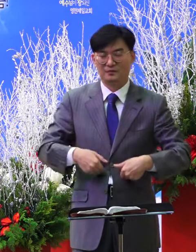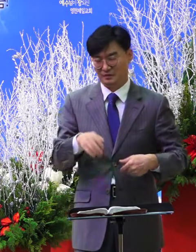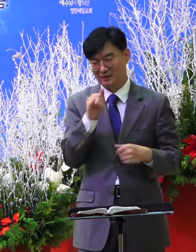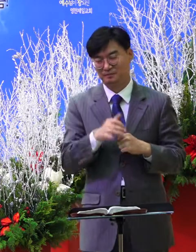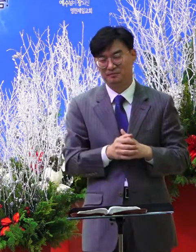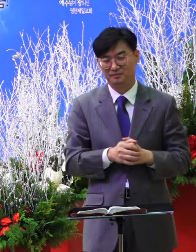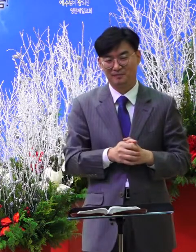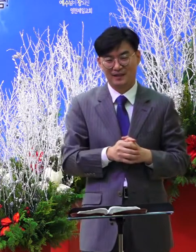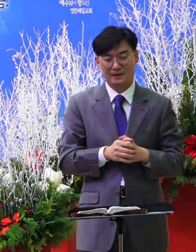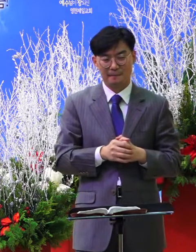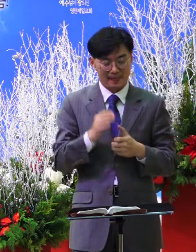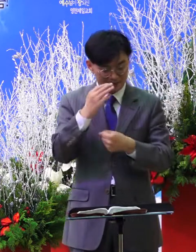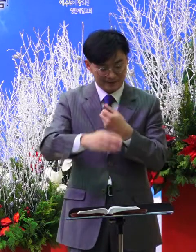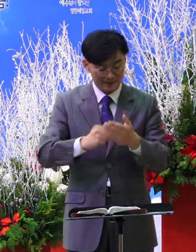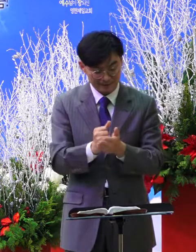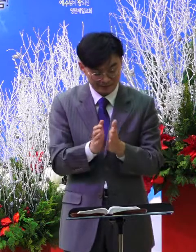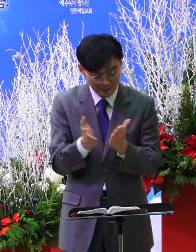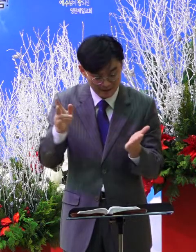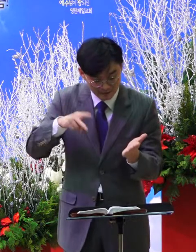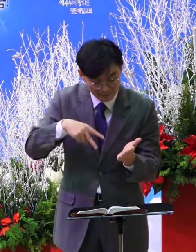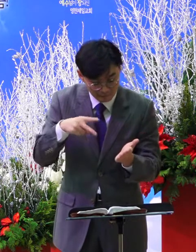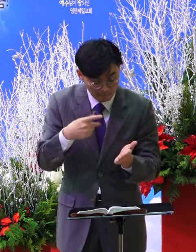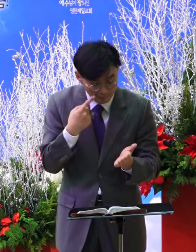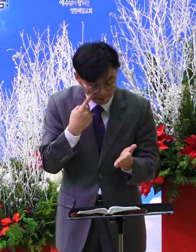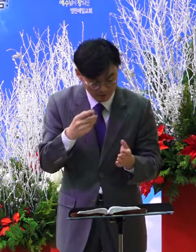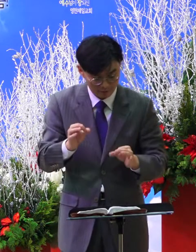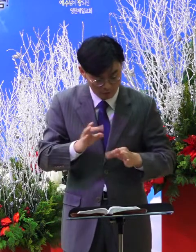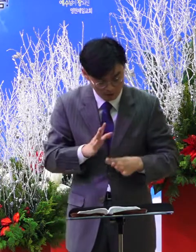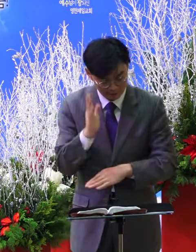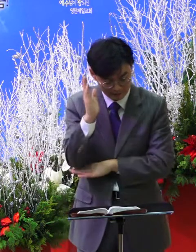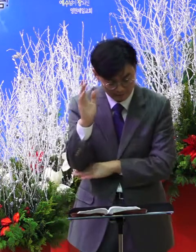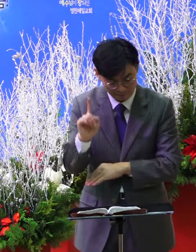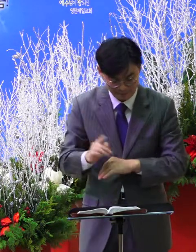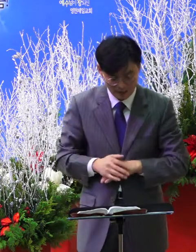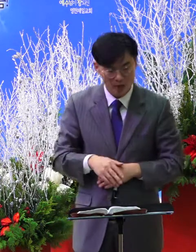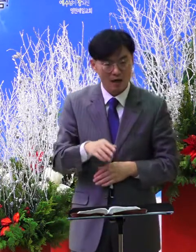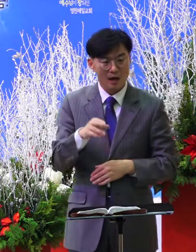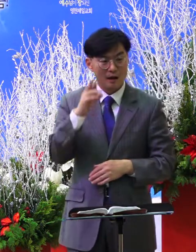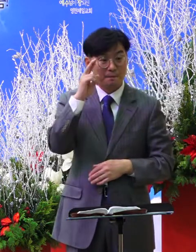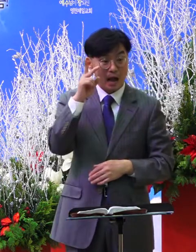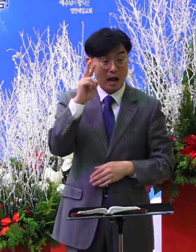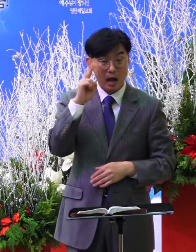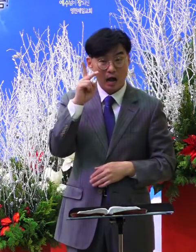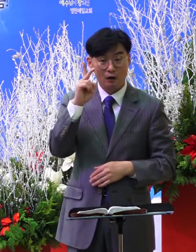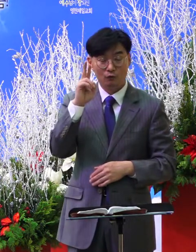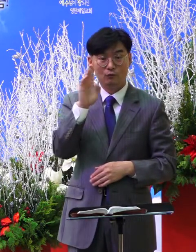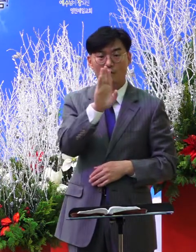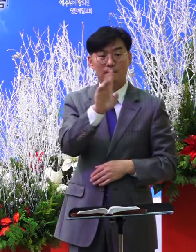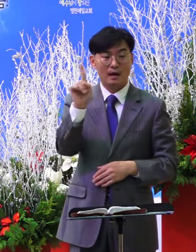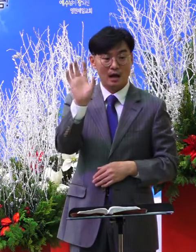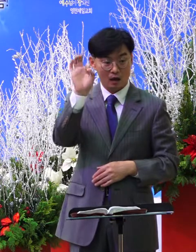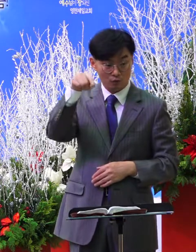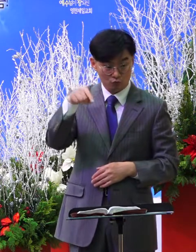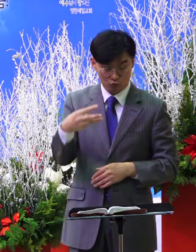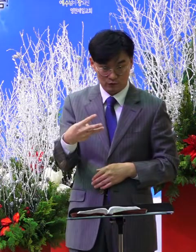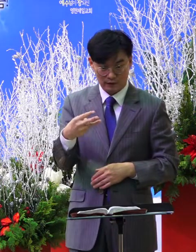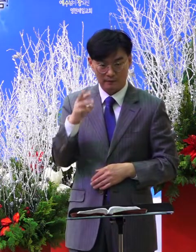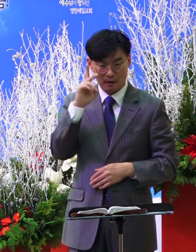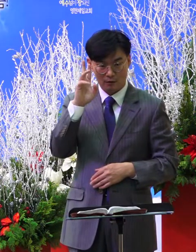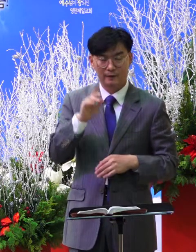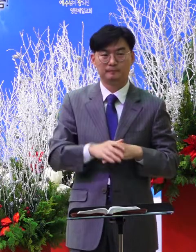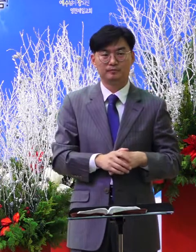여러분, 성경 갈라디아서 4장 9절에 보면 놀라운 말씀이 있습니다. 바울이 갈라디아 교회 성도들을 책망하는데 그 말씀이